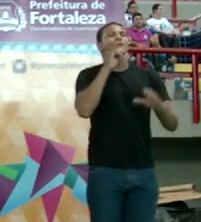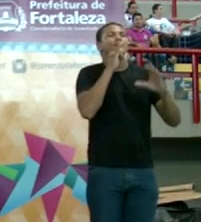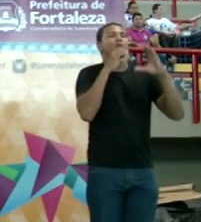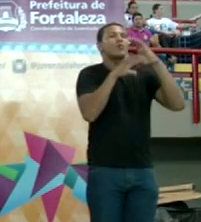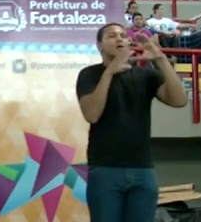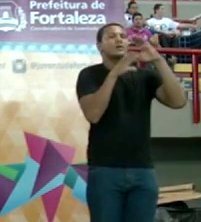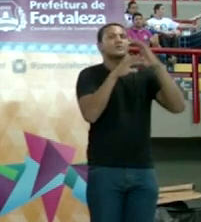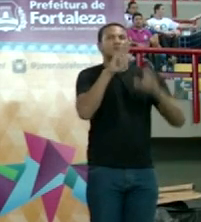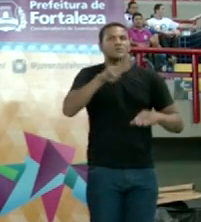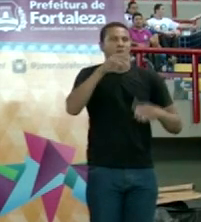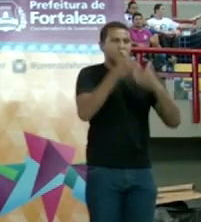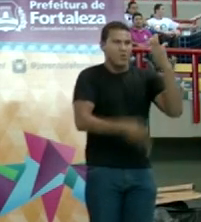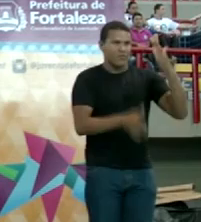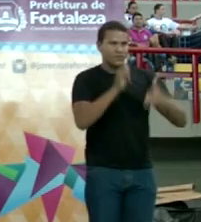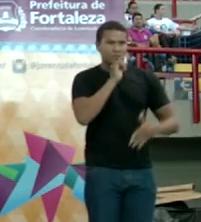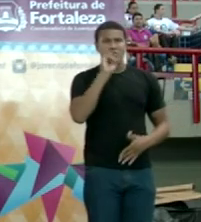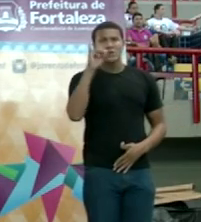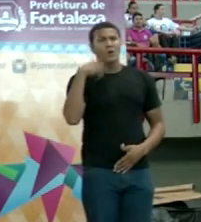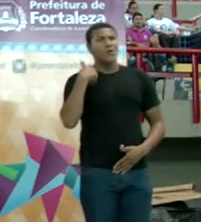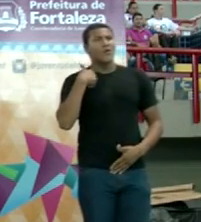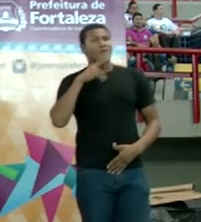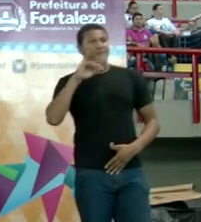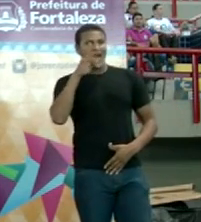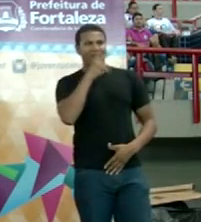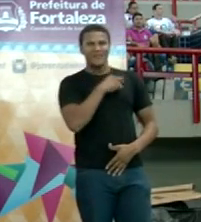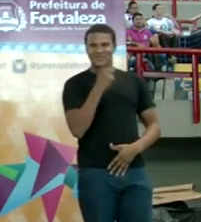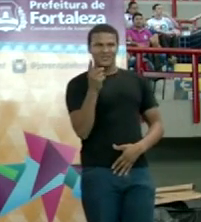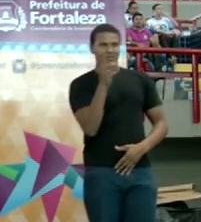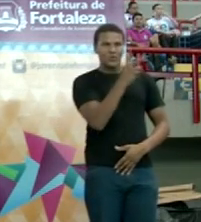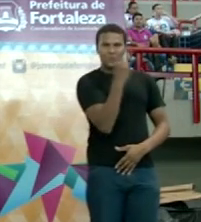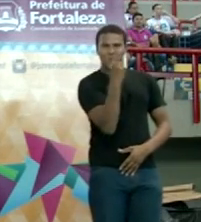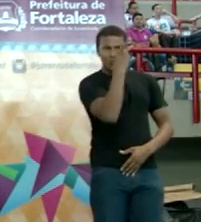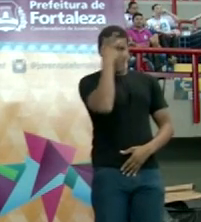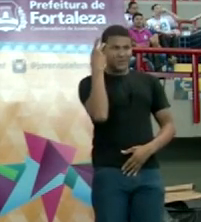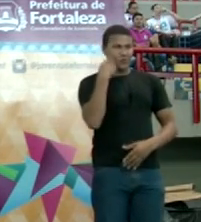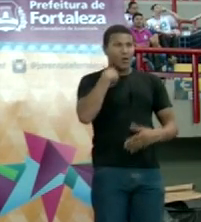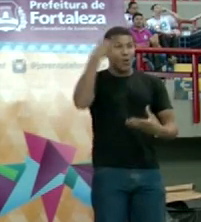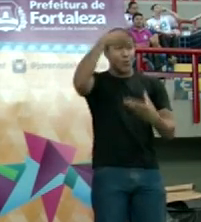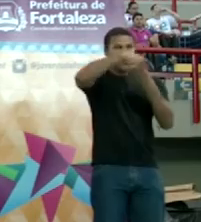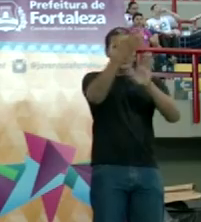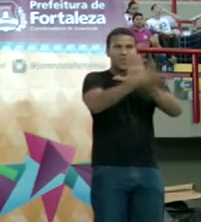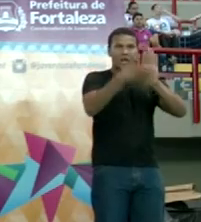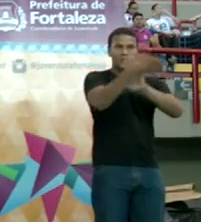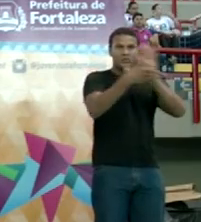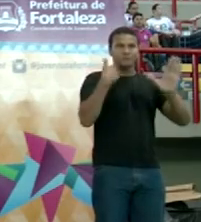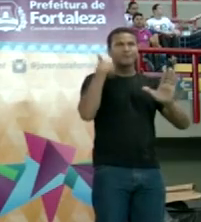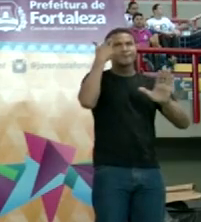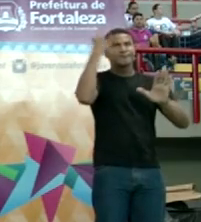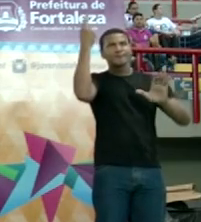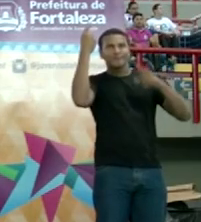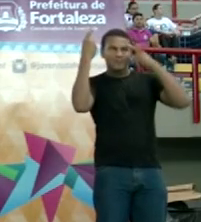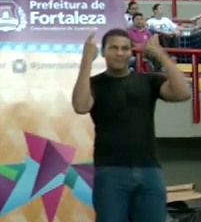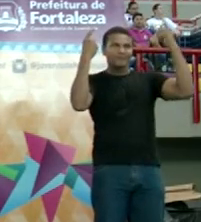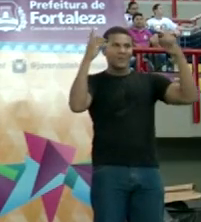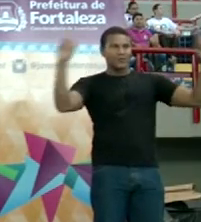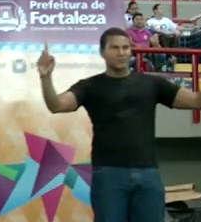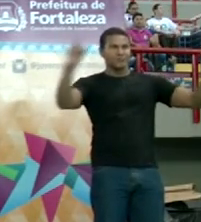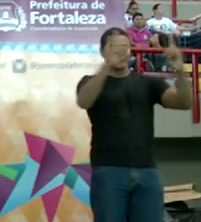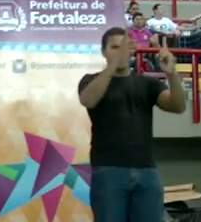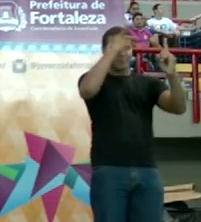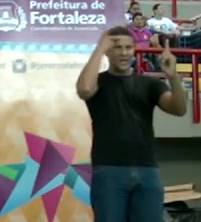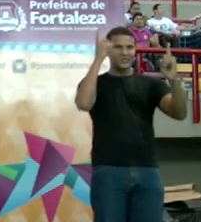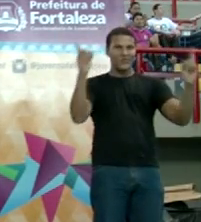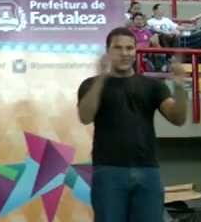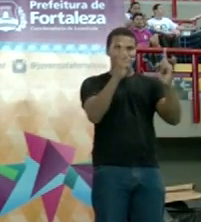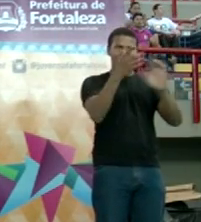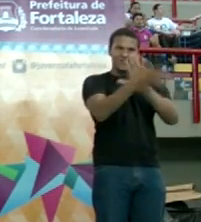eu quiser colocar um personagem conversando com o outro, na altura do parágrafo, eu ponho um tracinho,